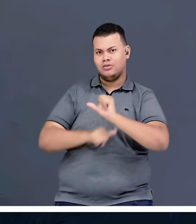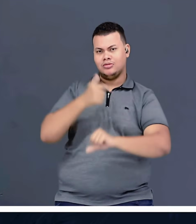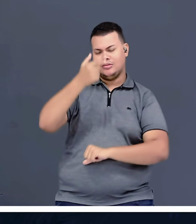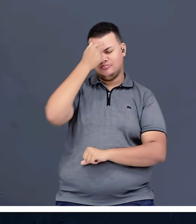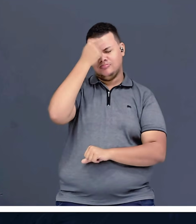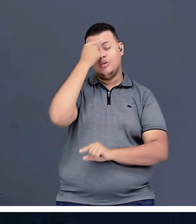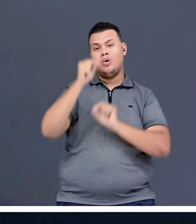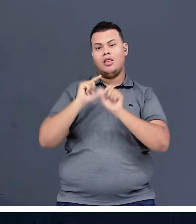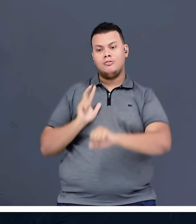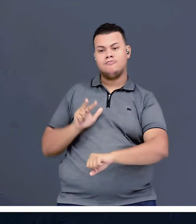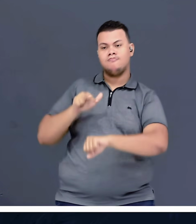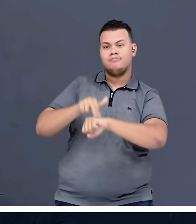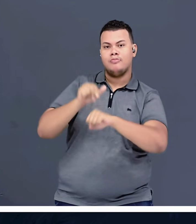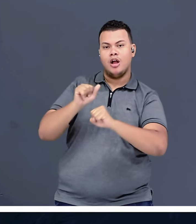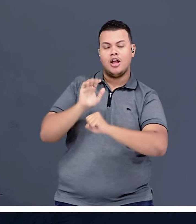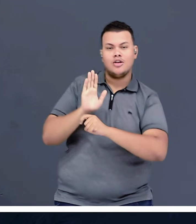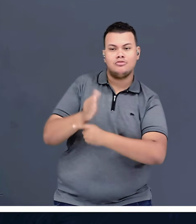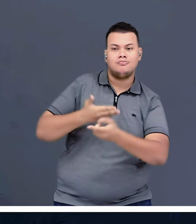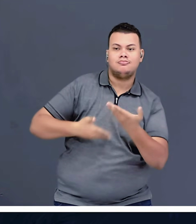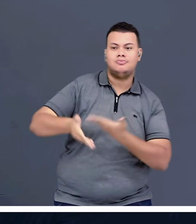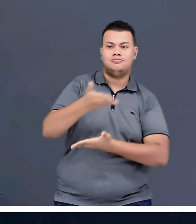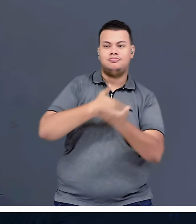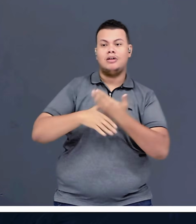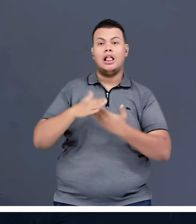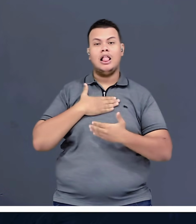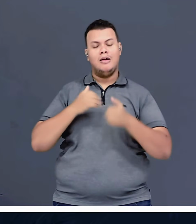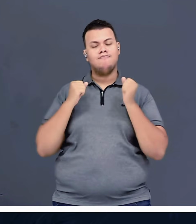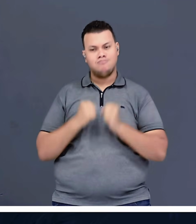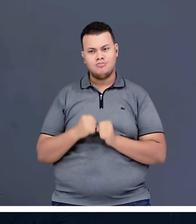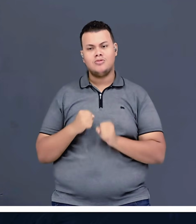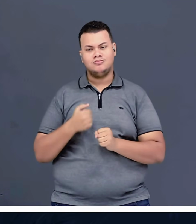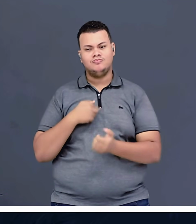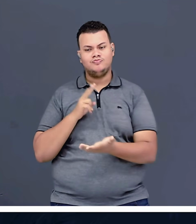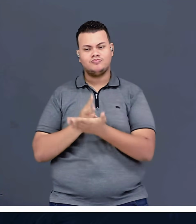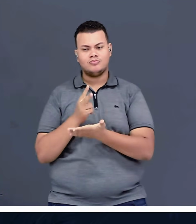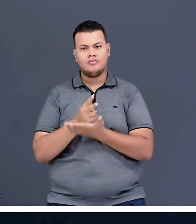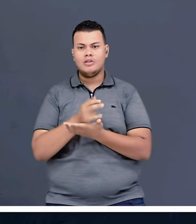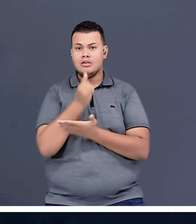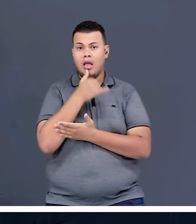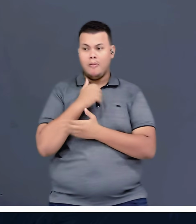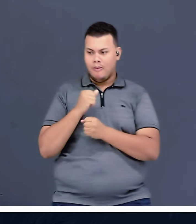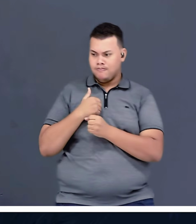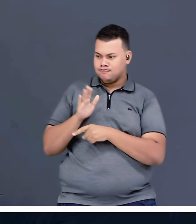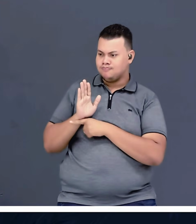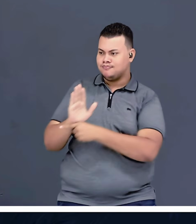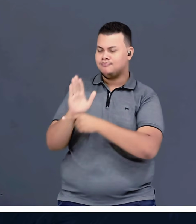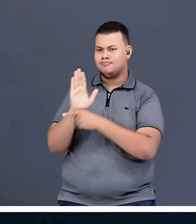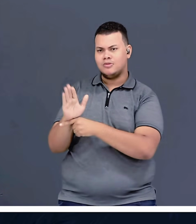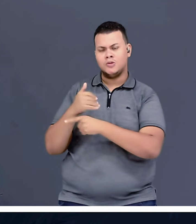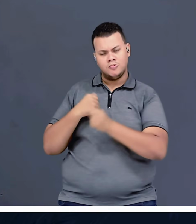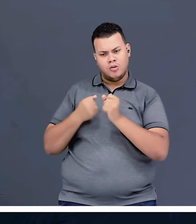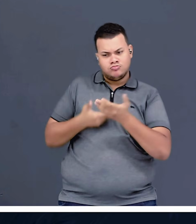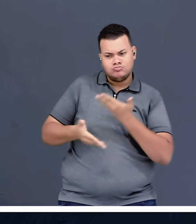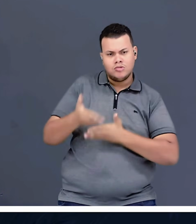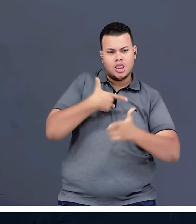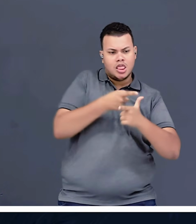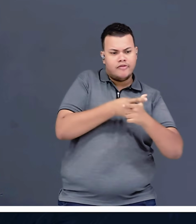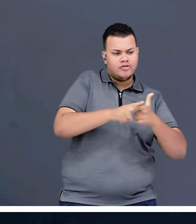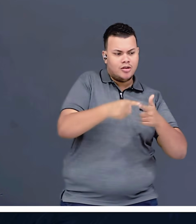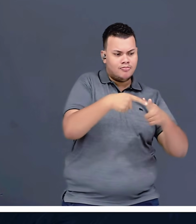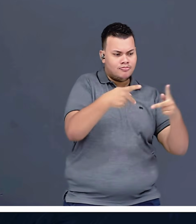no lugar de repartir. Sim, eu posso. Sim, eu posso. Eu posso fazer um outro bolo. Eu posso dividir no